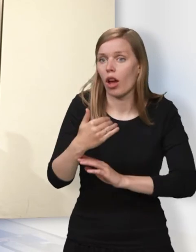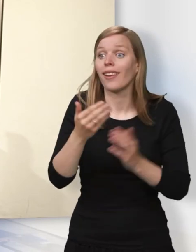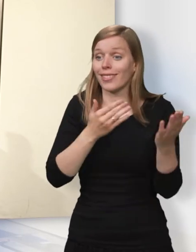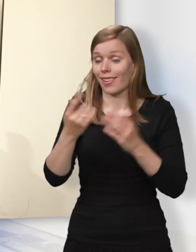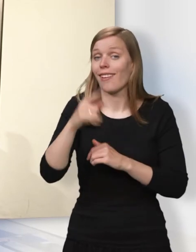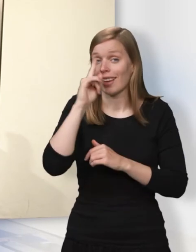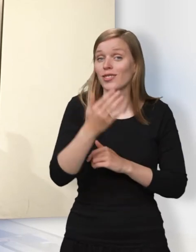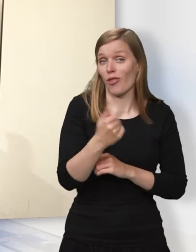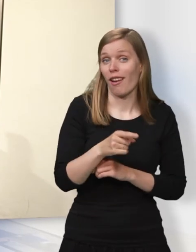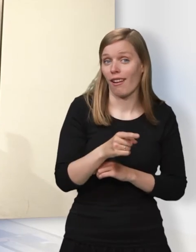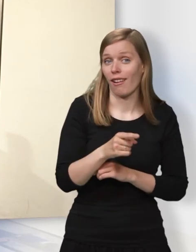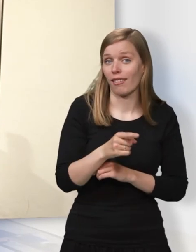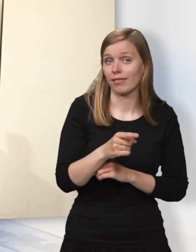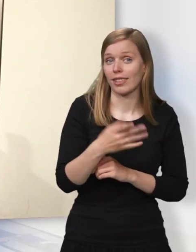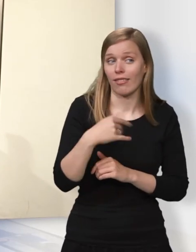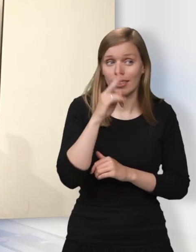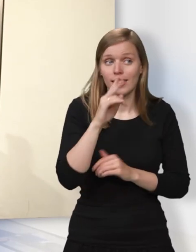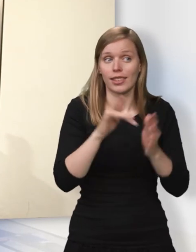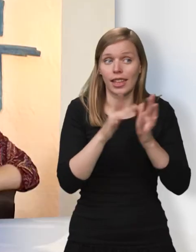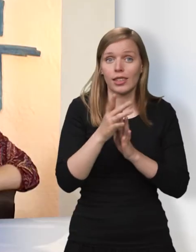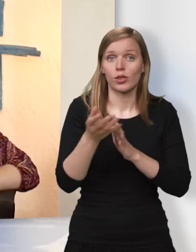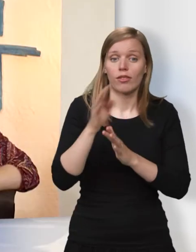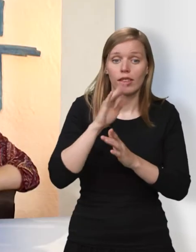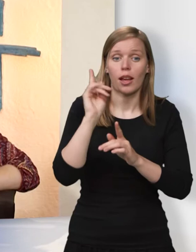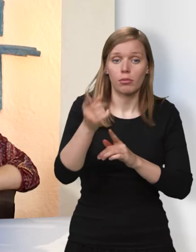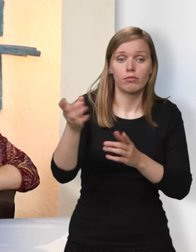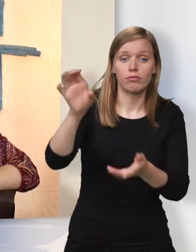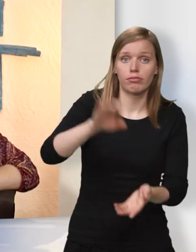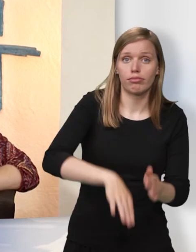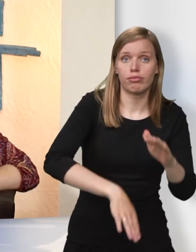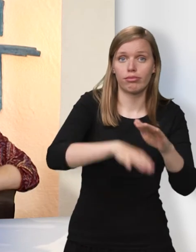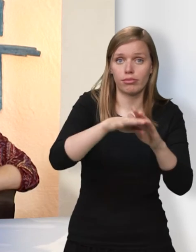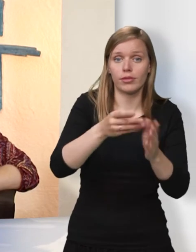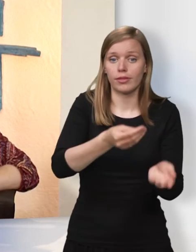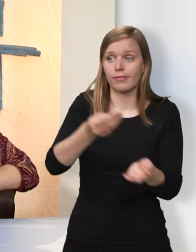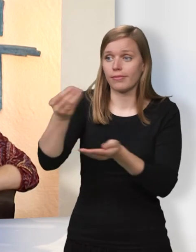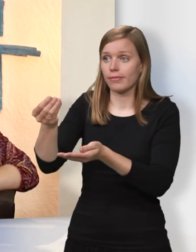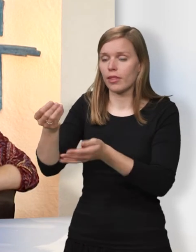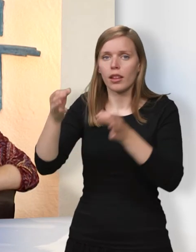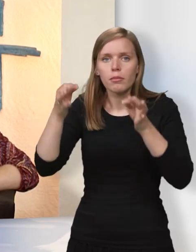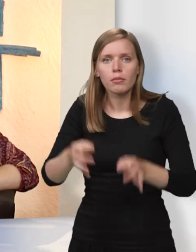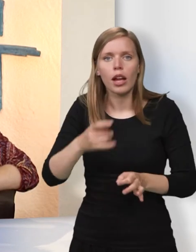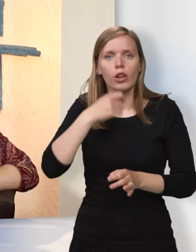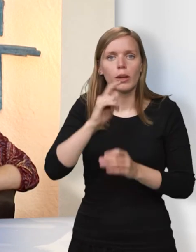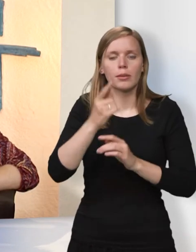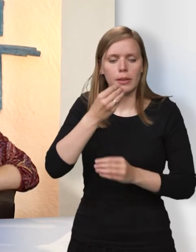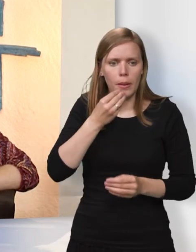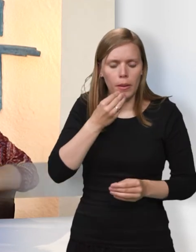aber wussten's, die geschöpft hatten, ruft der Speisemeister den Bräutigam und spricht zu